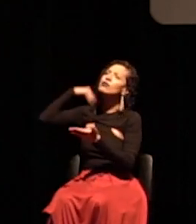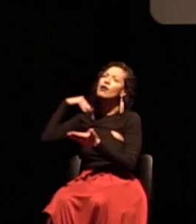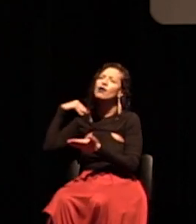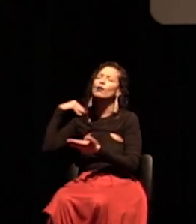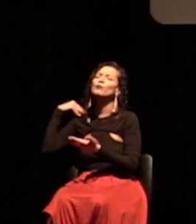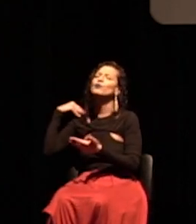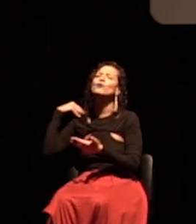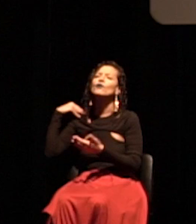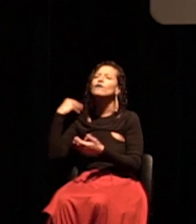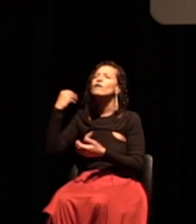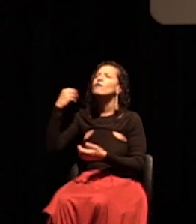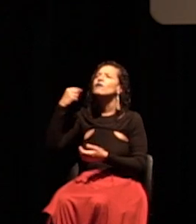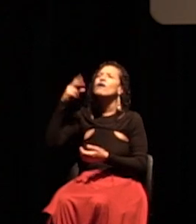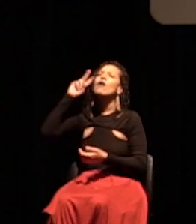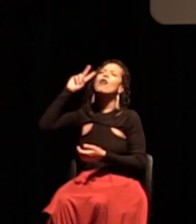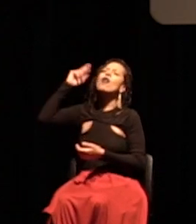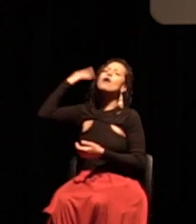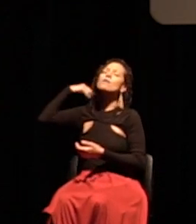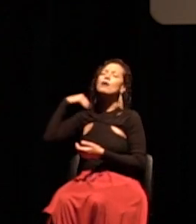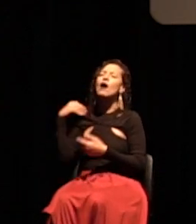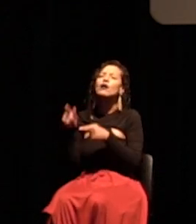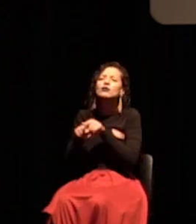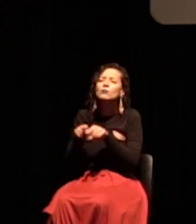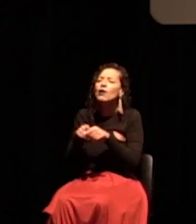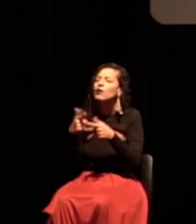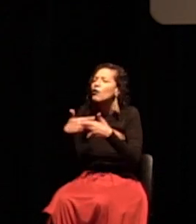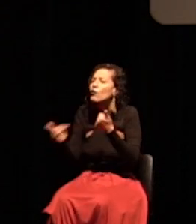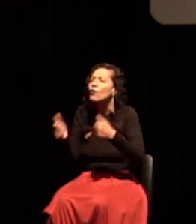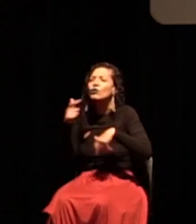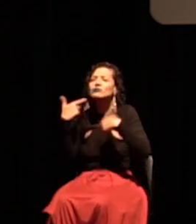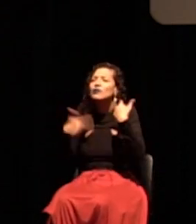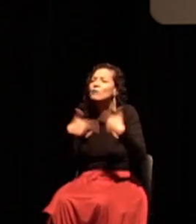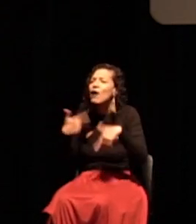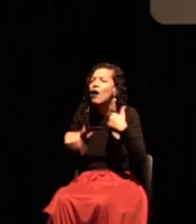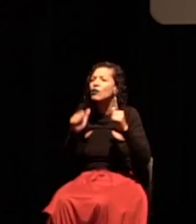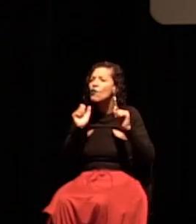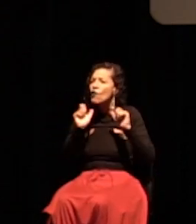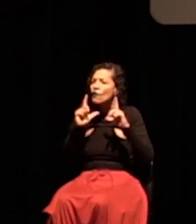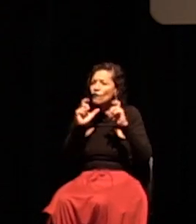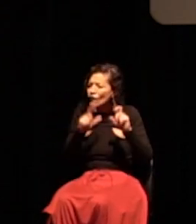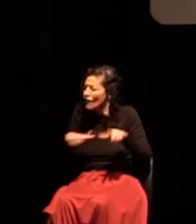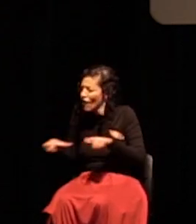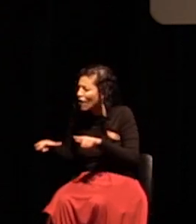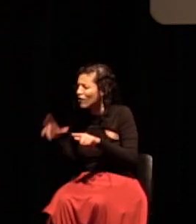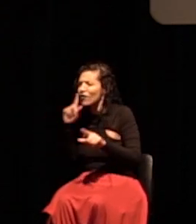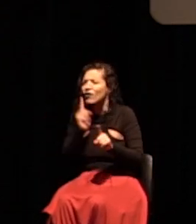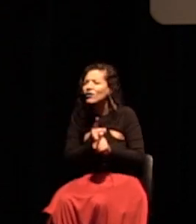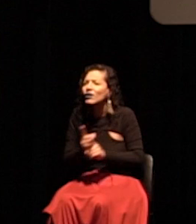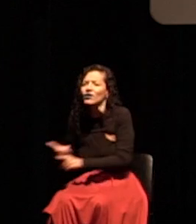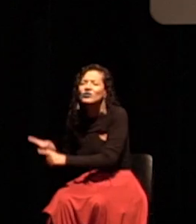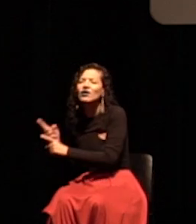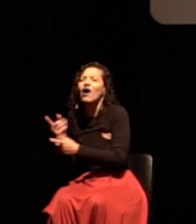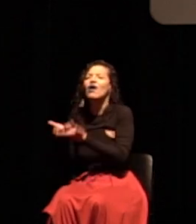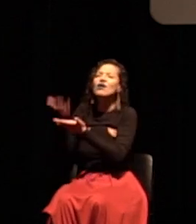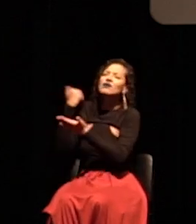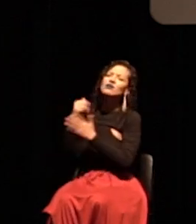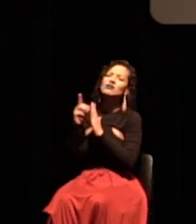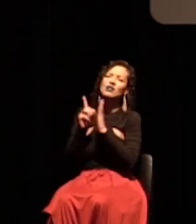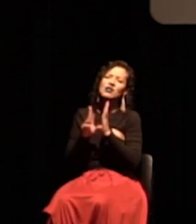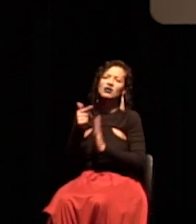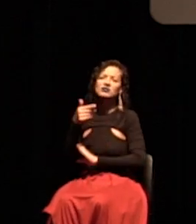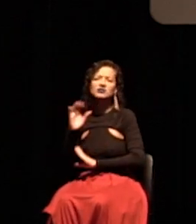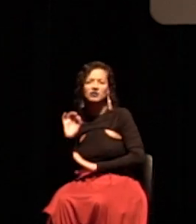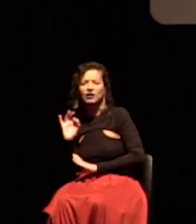foi encontrar todo esse... Reencontrar todo esse trabalho que a IOL fez da década de 70